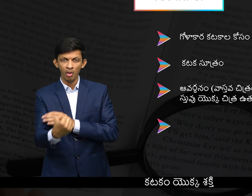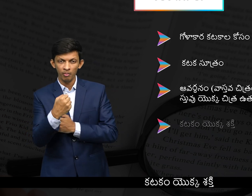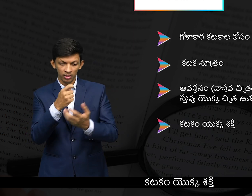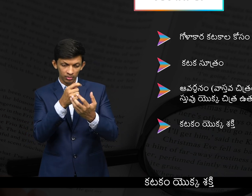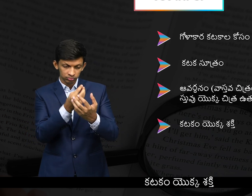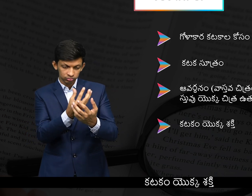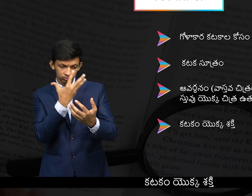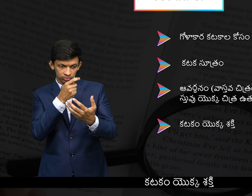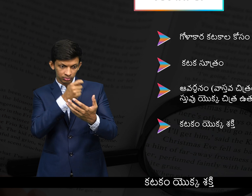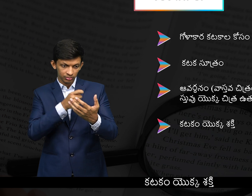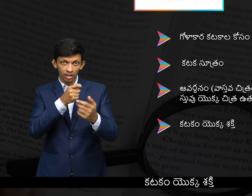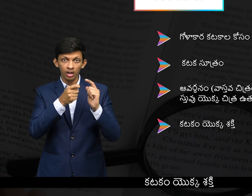కటకం యొక్క శక్తి.